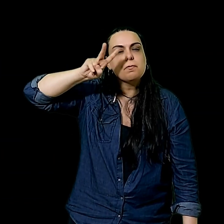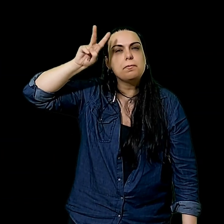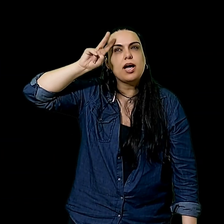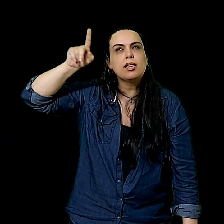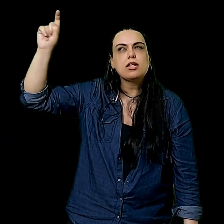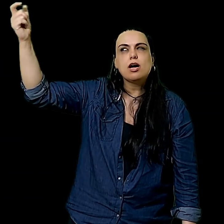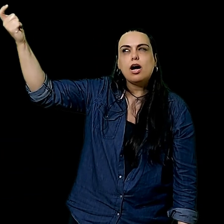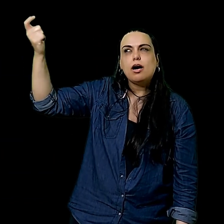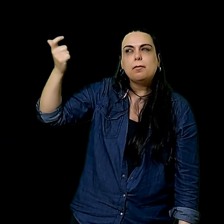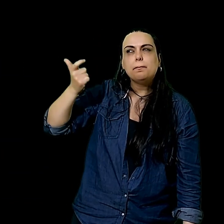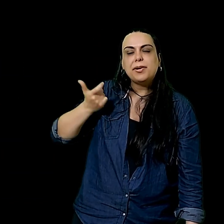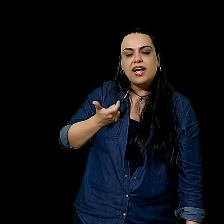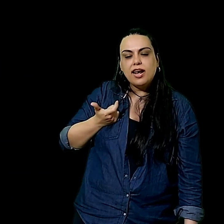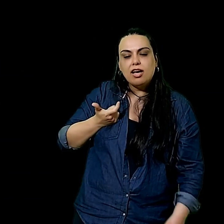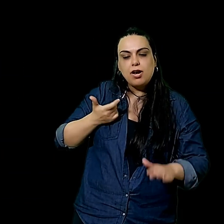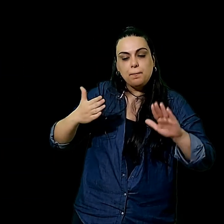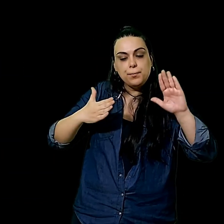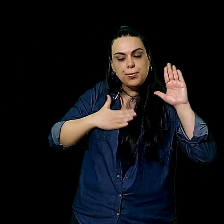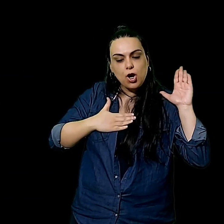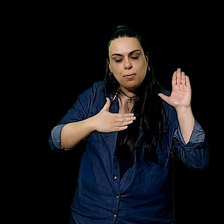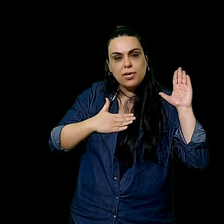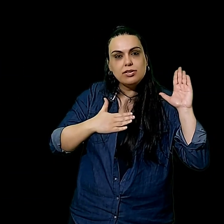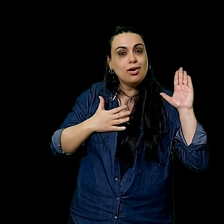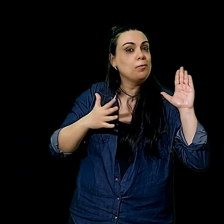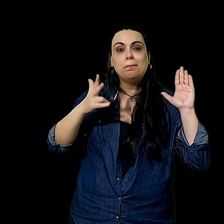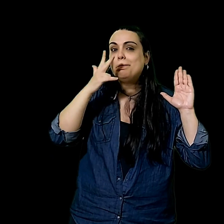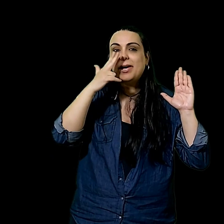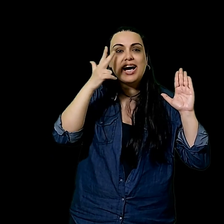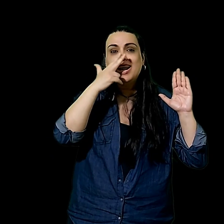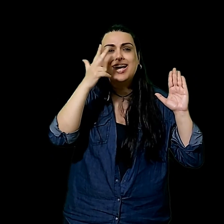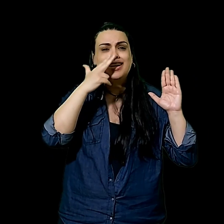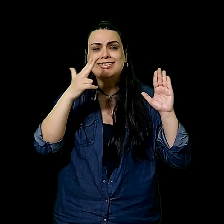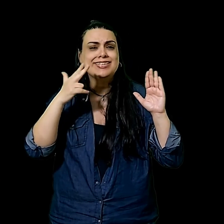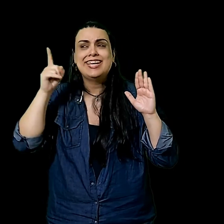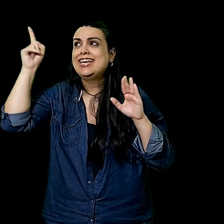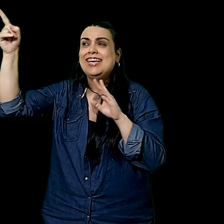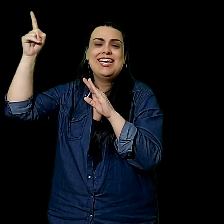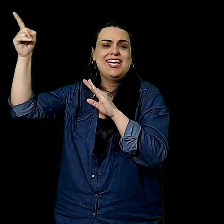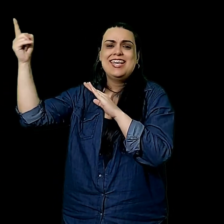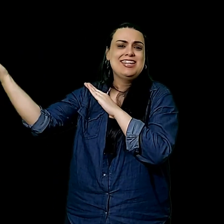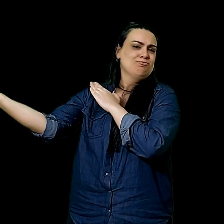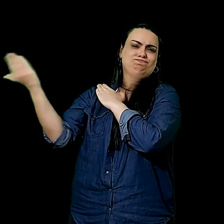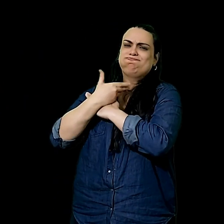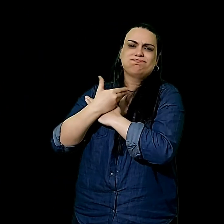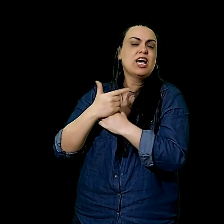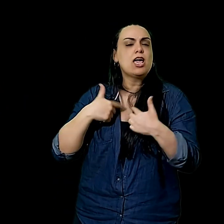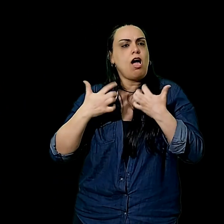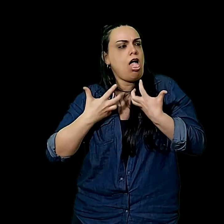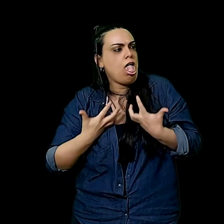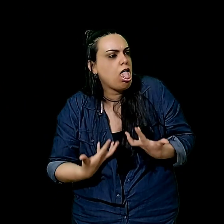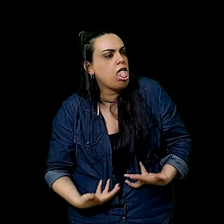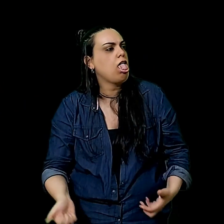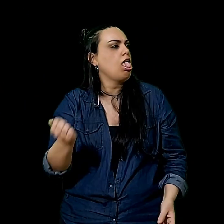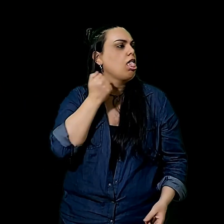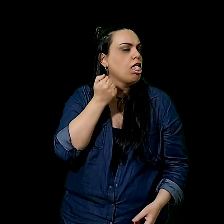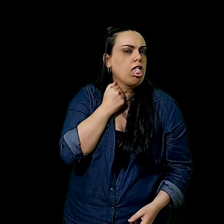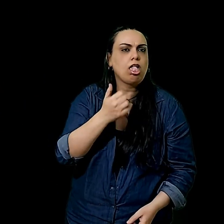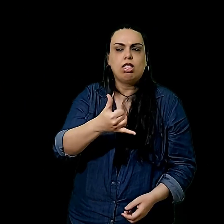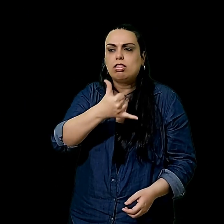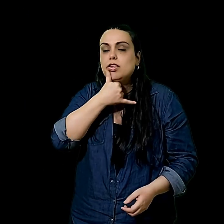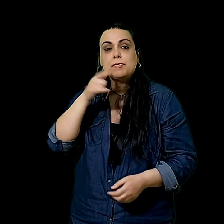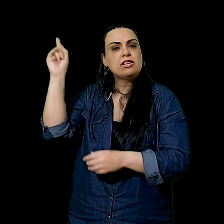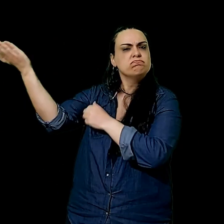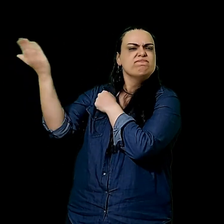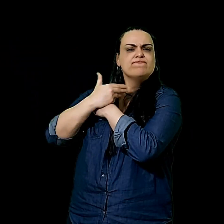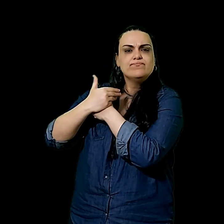nós é maior do que a palavra da minha dor, é maior do que a palavra do meu cansaço, é maior do que a palavra da minha tristeza.